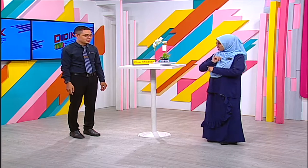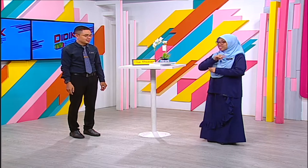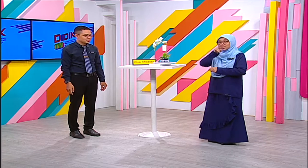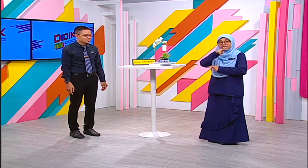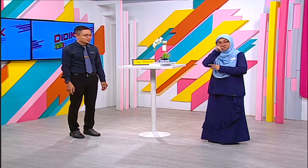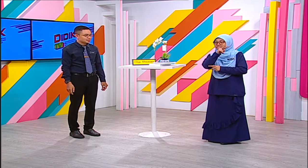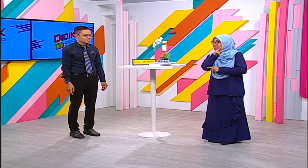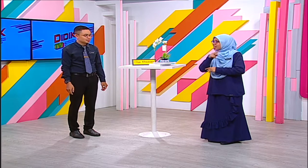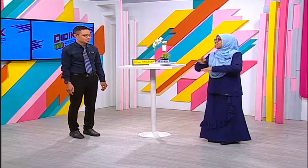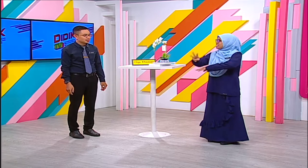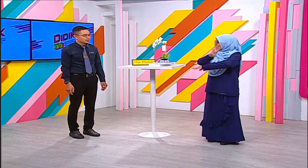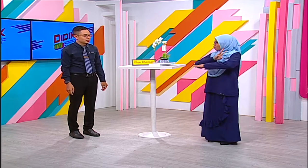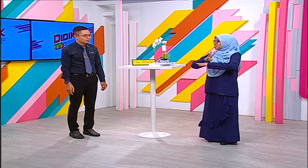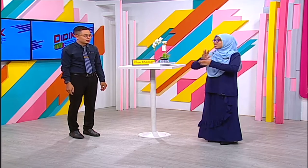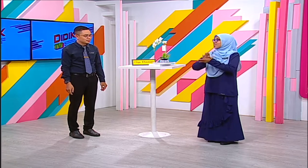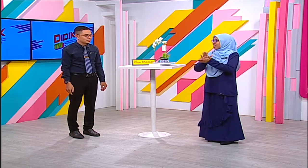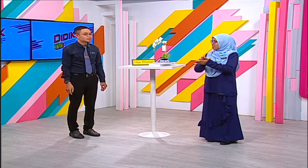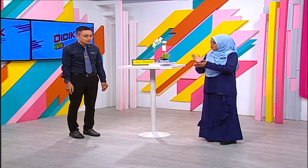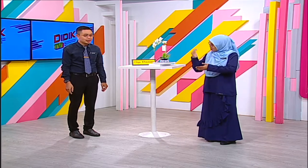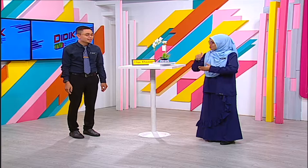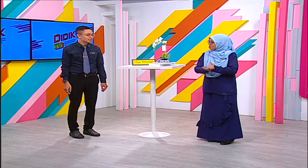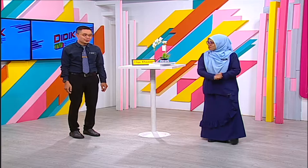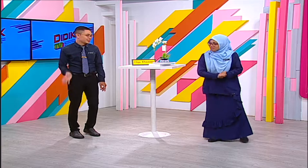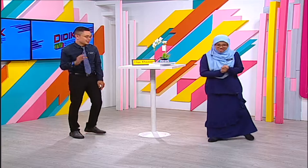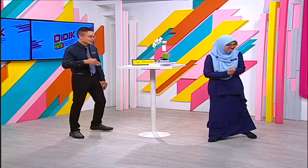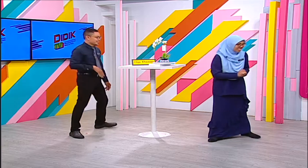kita nak jalan-jalan di kawasan sekolah. Okay. Jom. Jom.